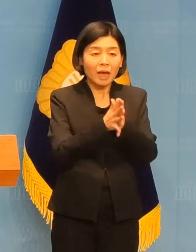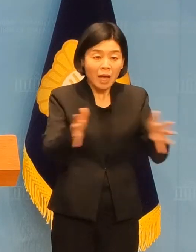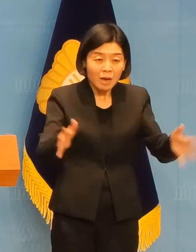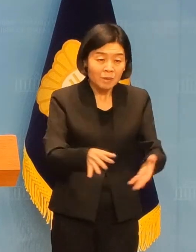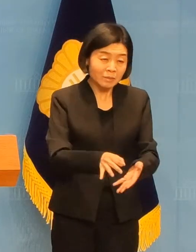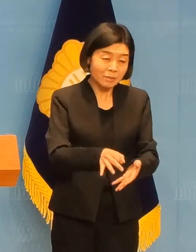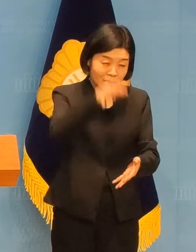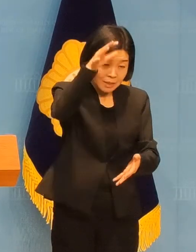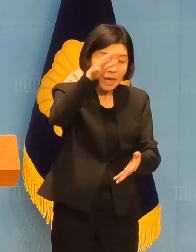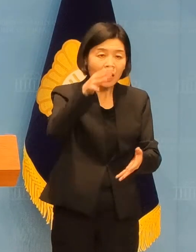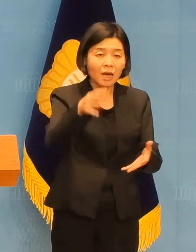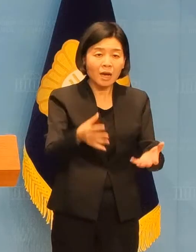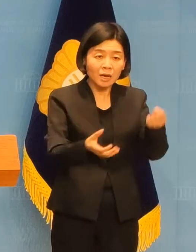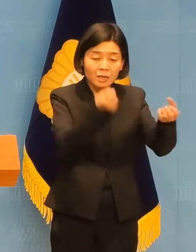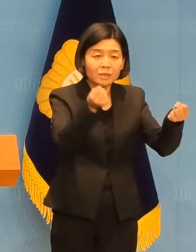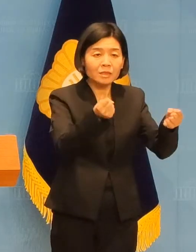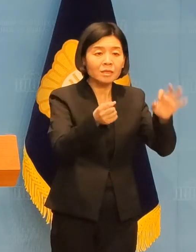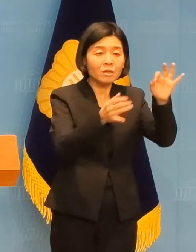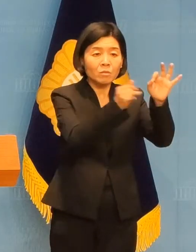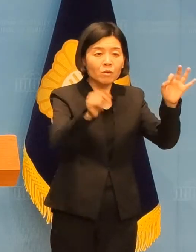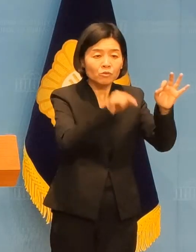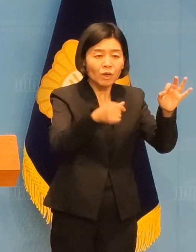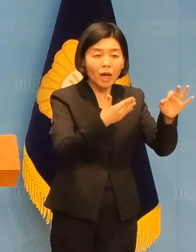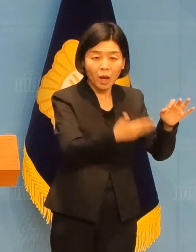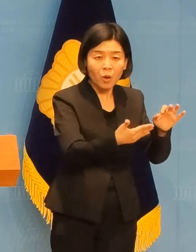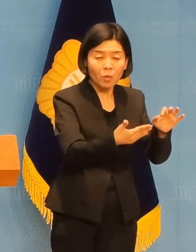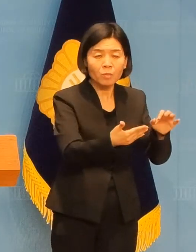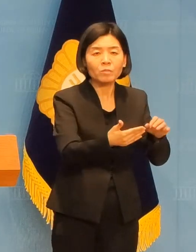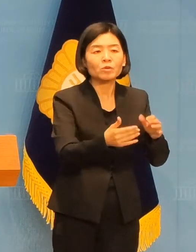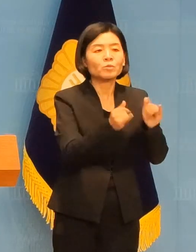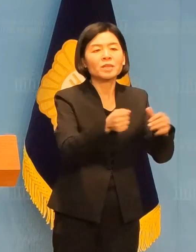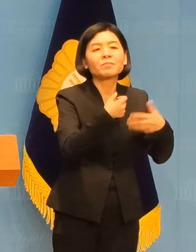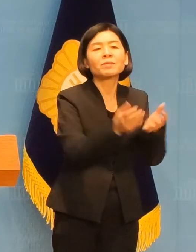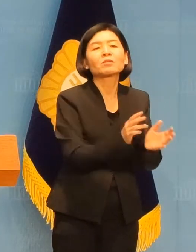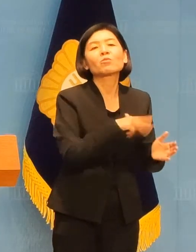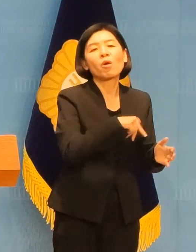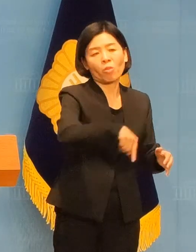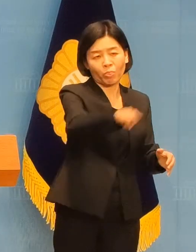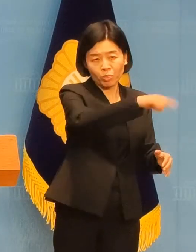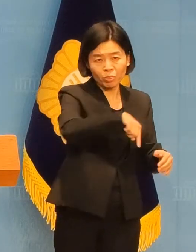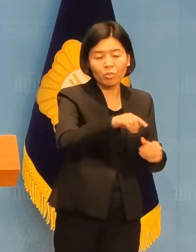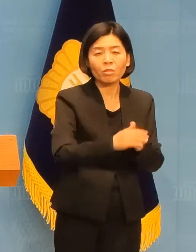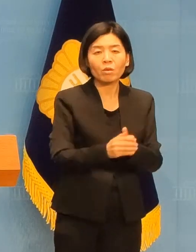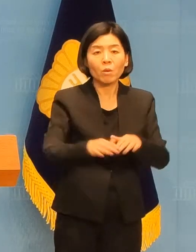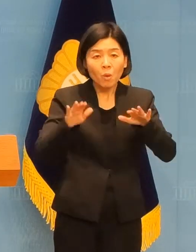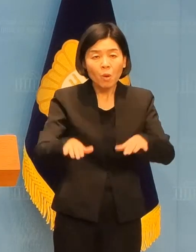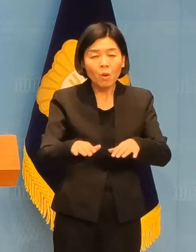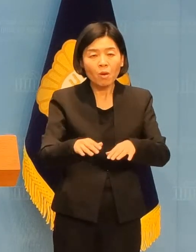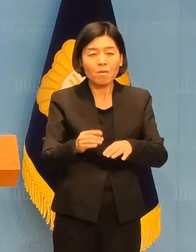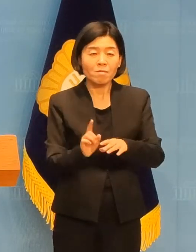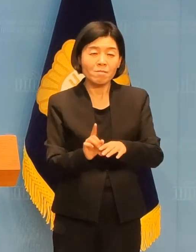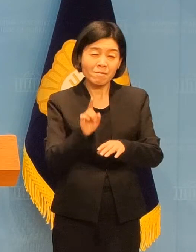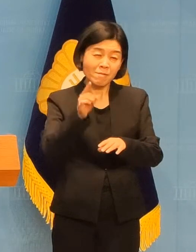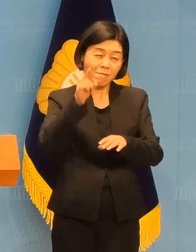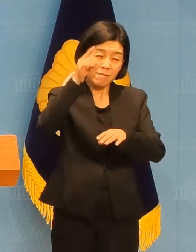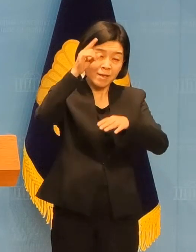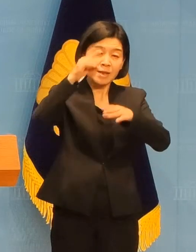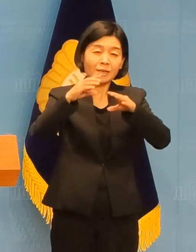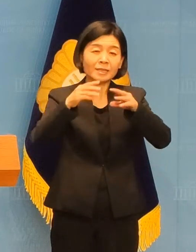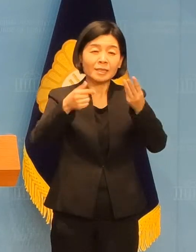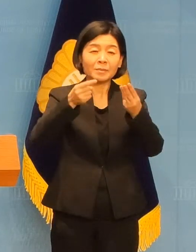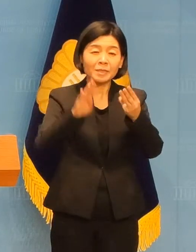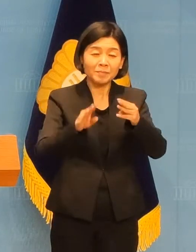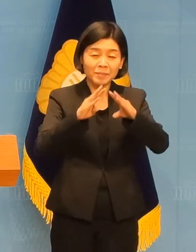소유 상위 10명 중에 무려 9명이 국민의힘 의원들 아닙니까? 오늘 귀족 3급 땅인